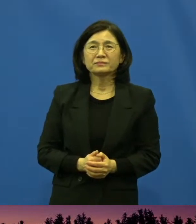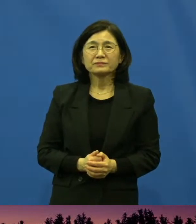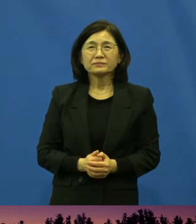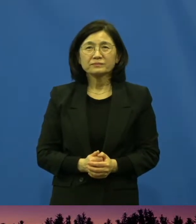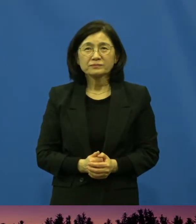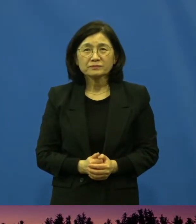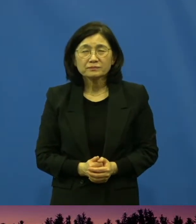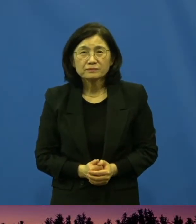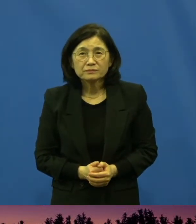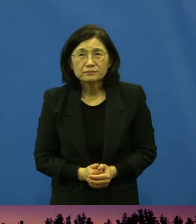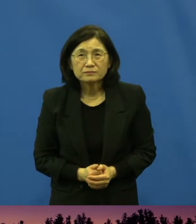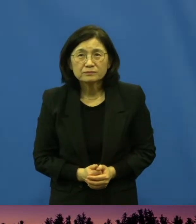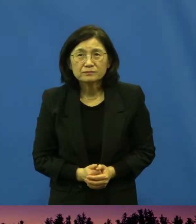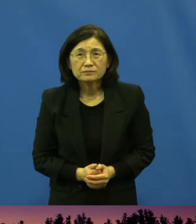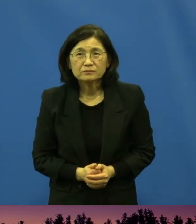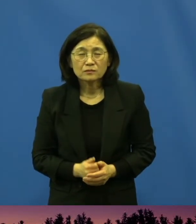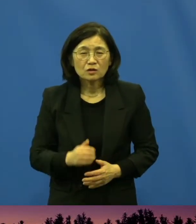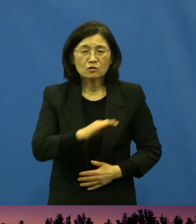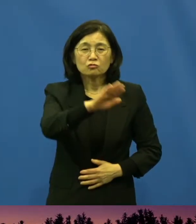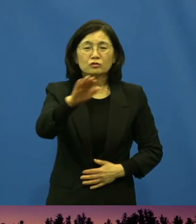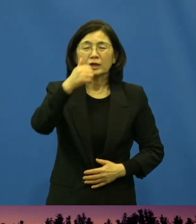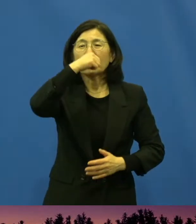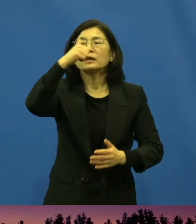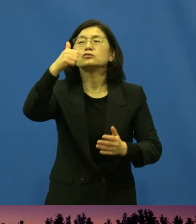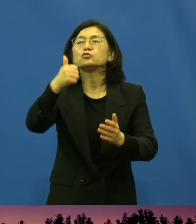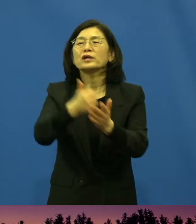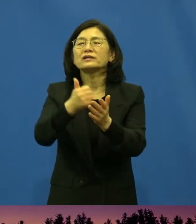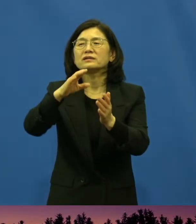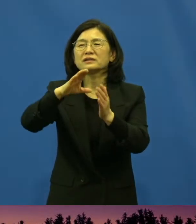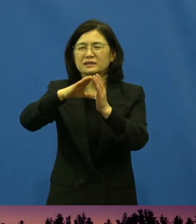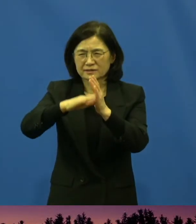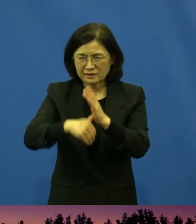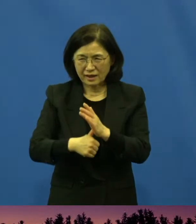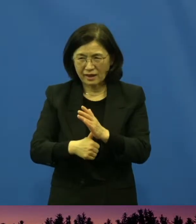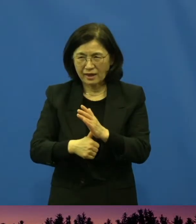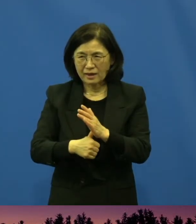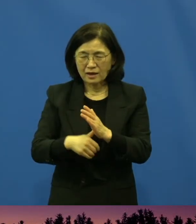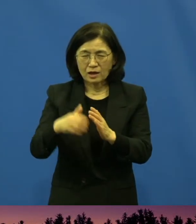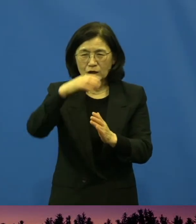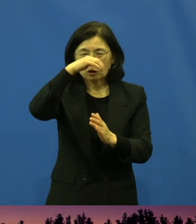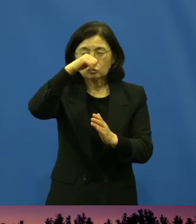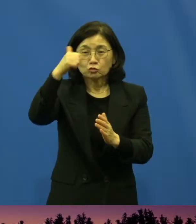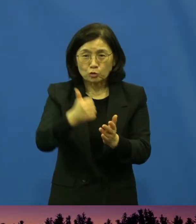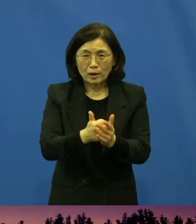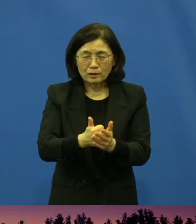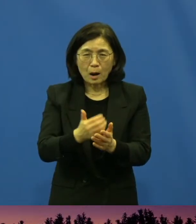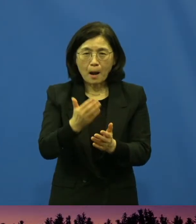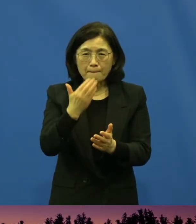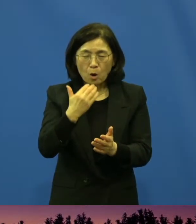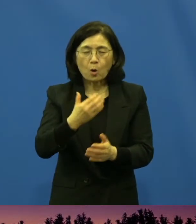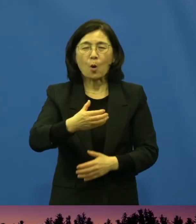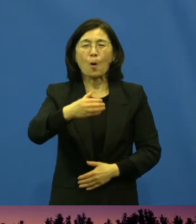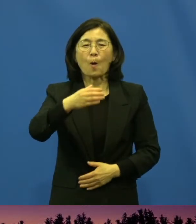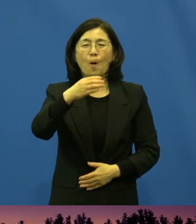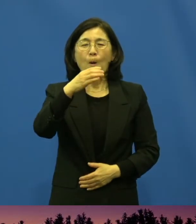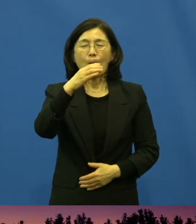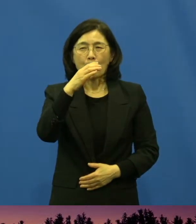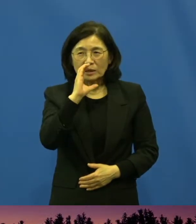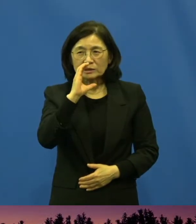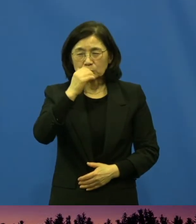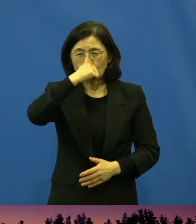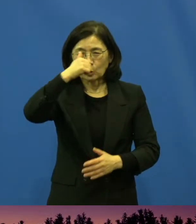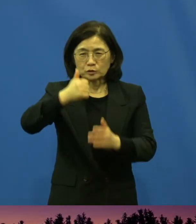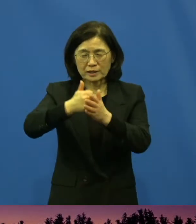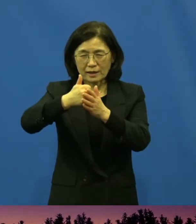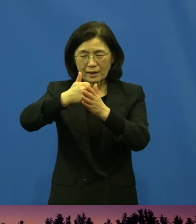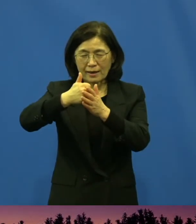세상에 찾아볼 수 없는 거예요. 우리가 아직 죄인 되었을 때, 죄를 먹고 마시고 죄 속에 살아가는 상태에 있을 때